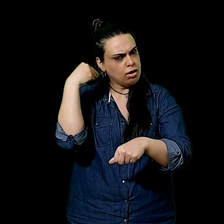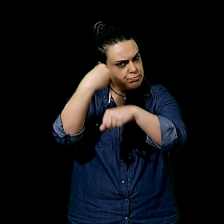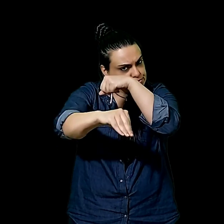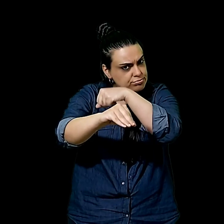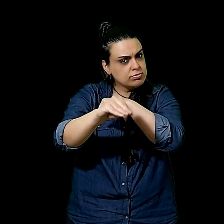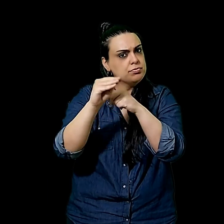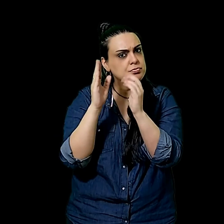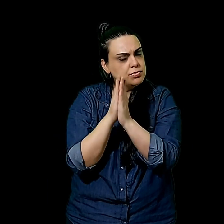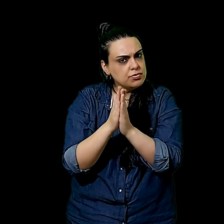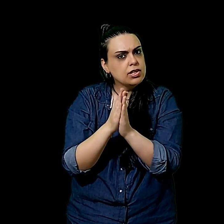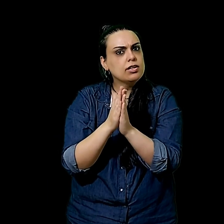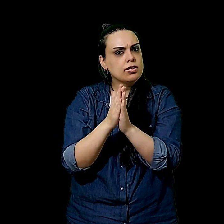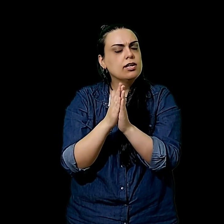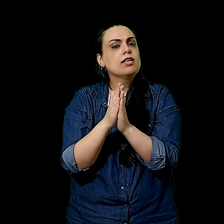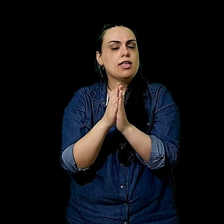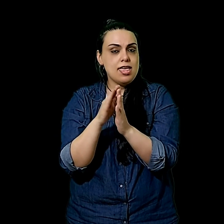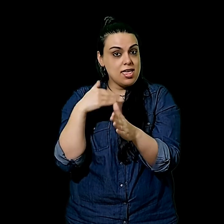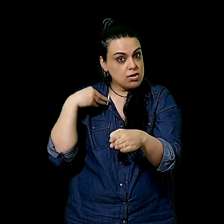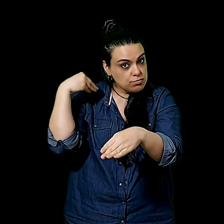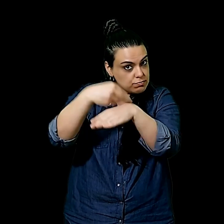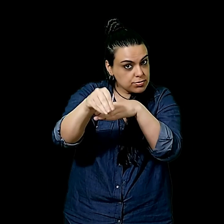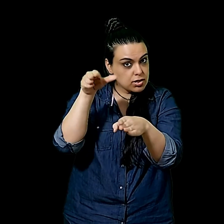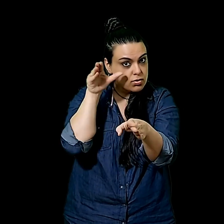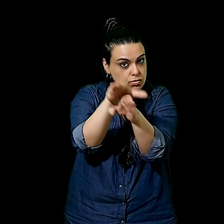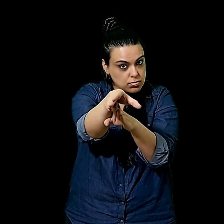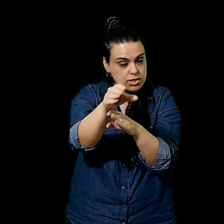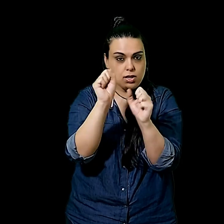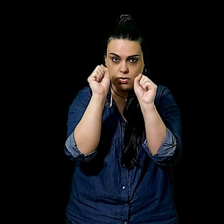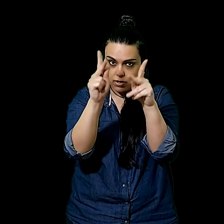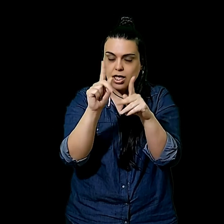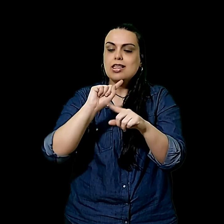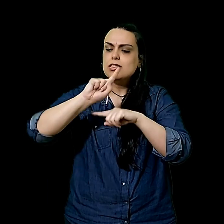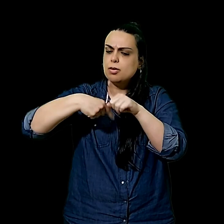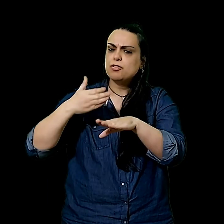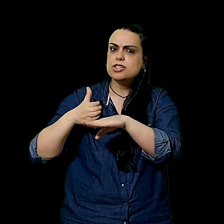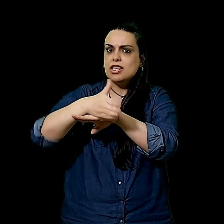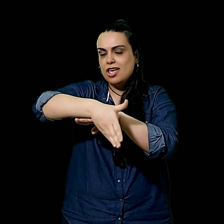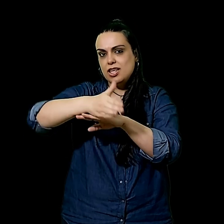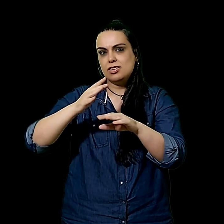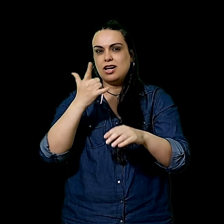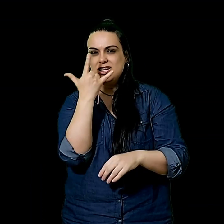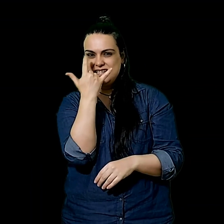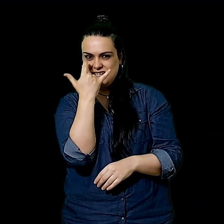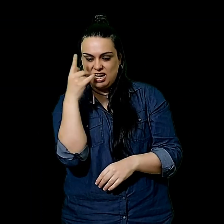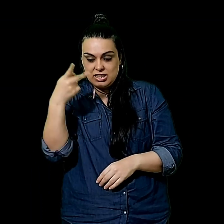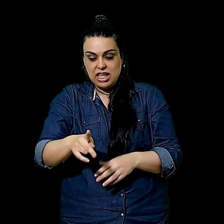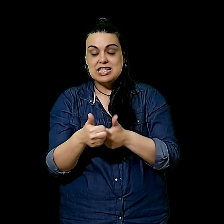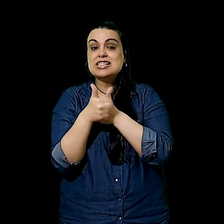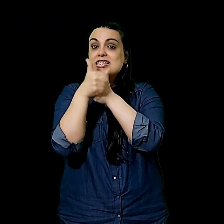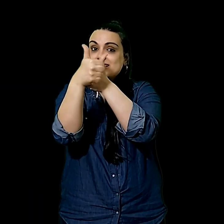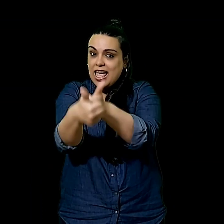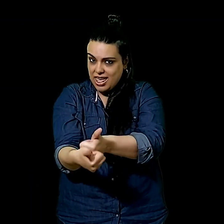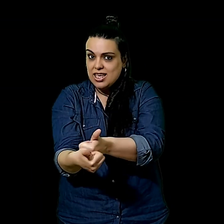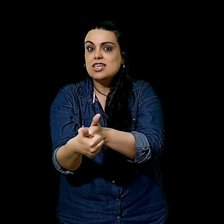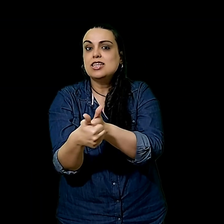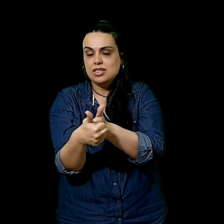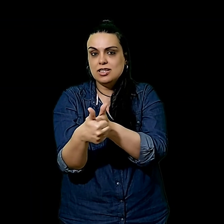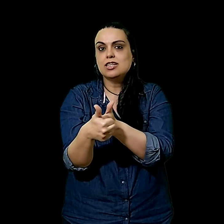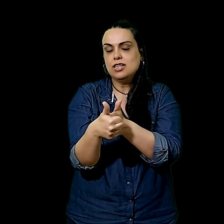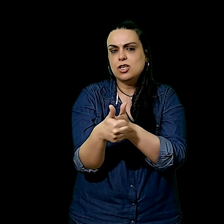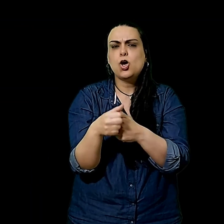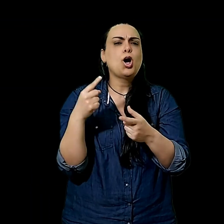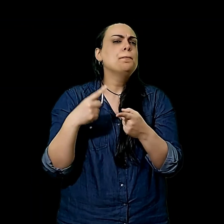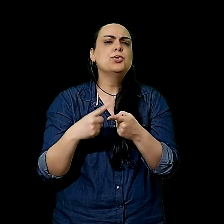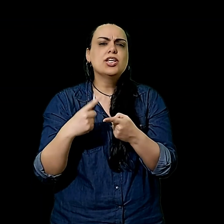indicação, a instrução que eu estou dando para você aqui, tá bom? Depois você entra lá no arroba dela, segue ela. Por